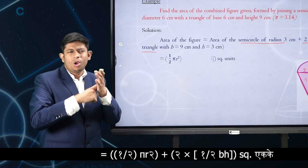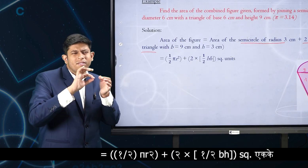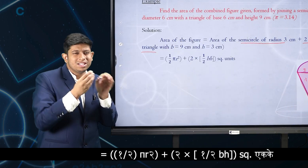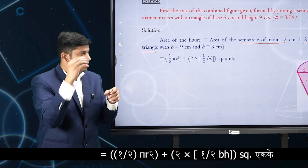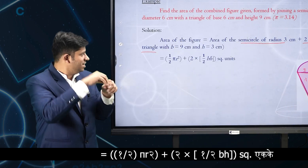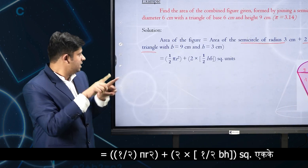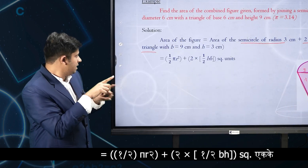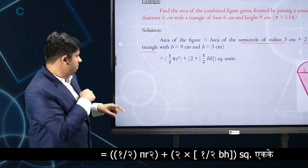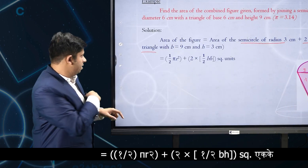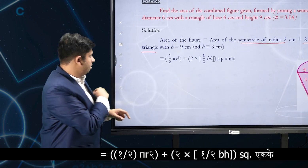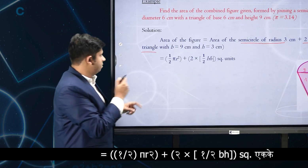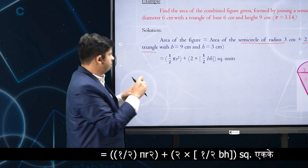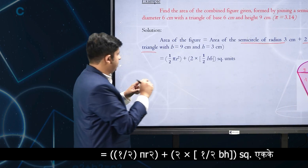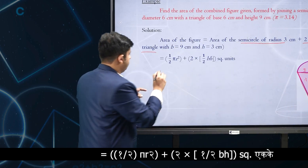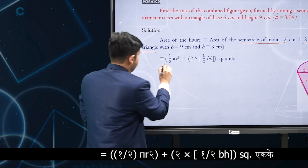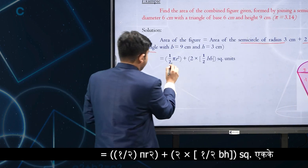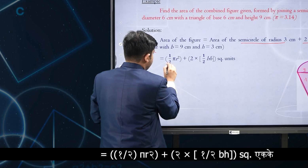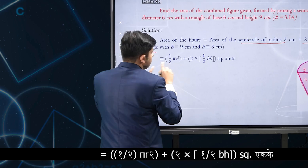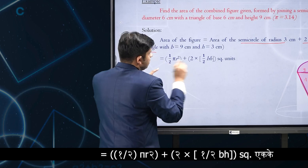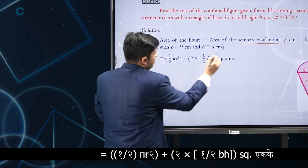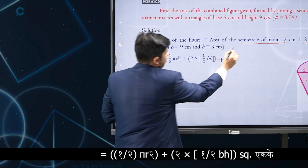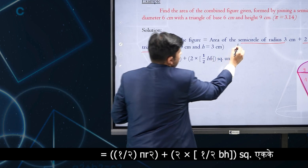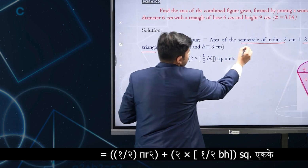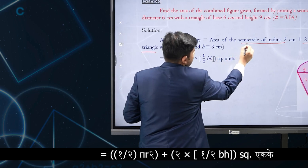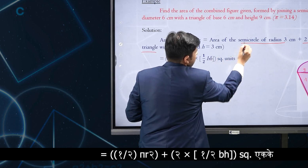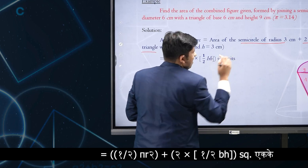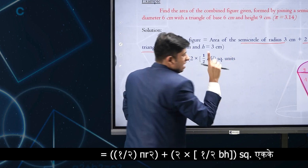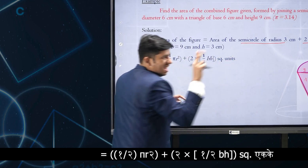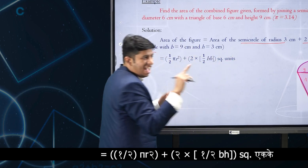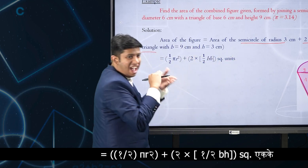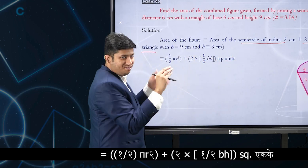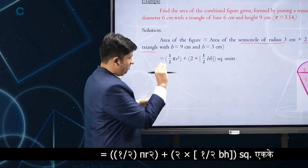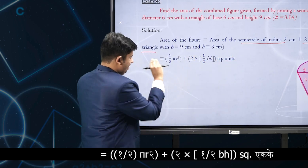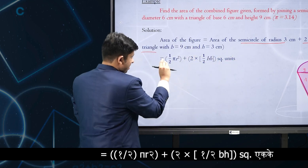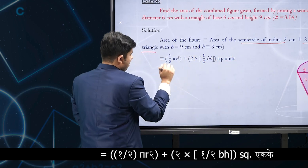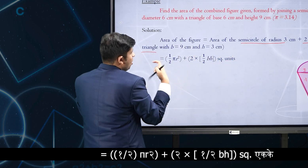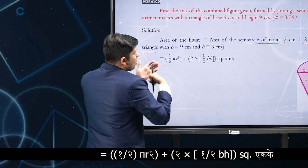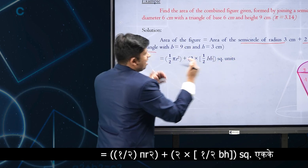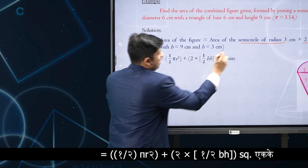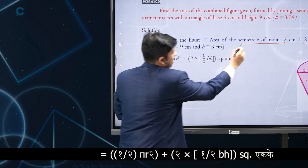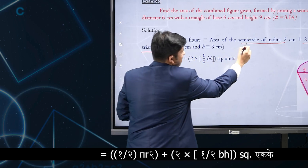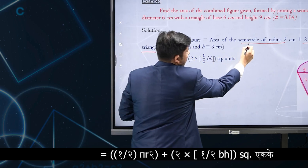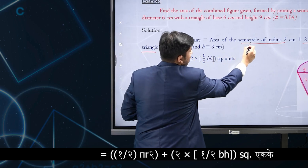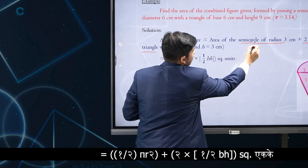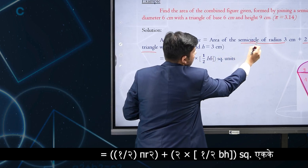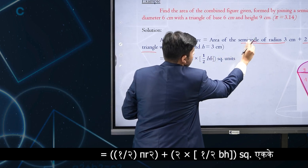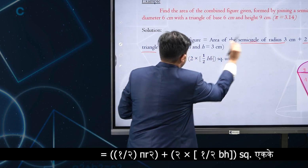That is equal to 1 by 2 pr square plus 2 into 1 by 2 bh square.